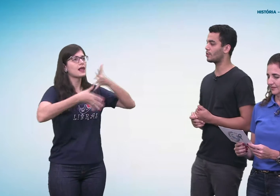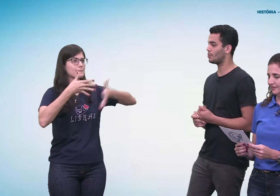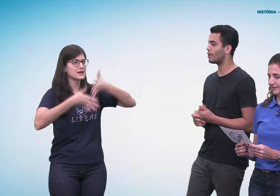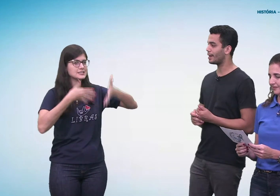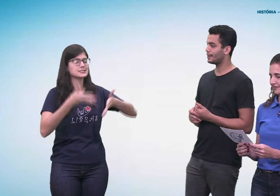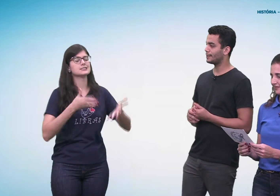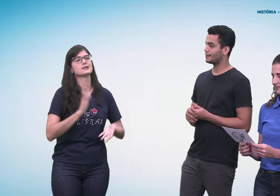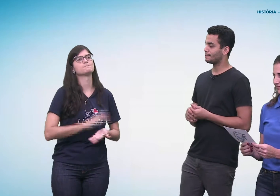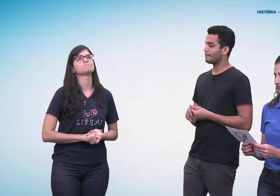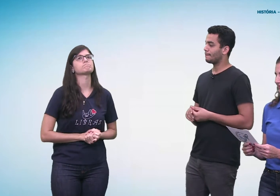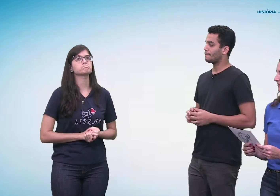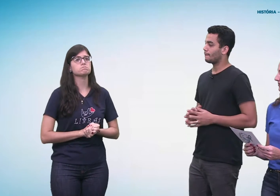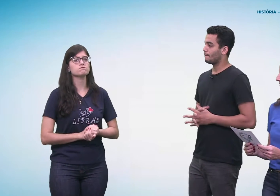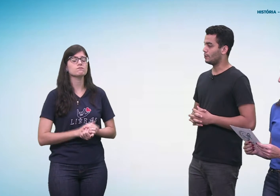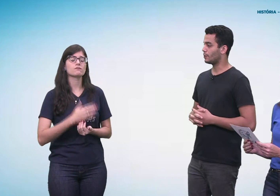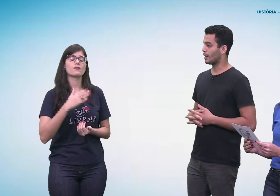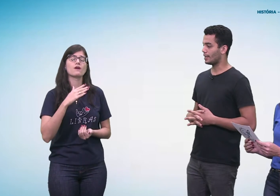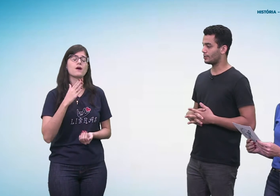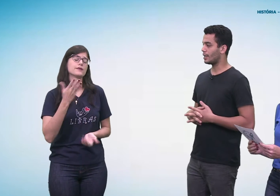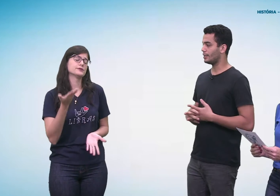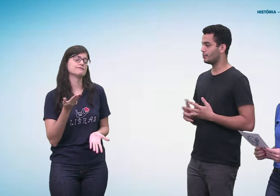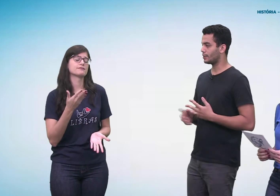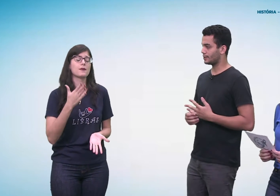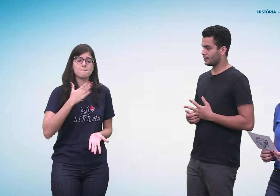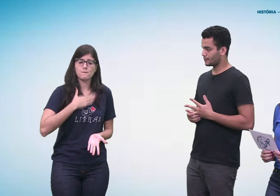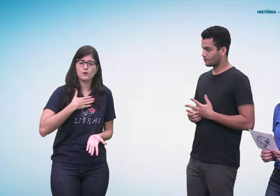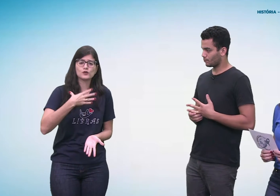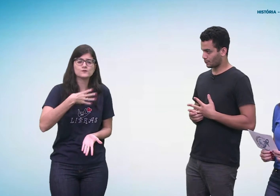como é. E no caso da Libras,